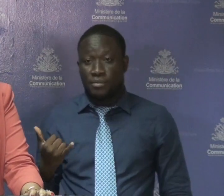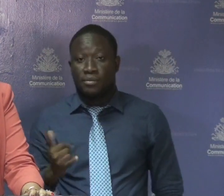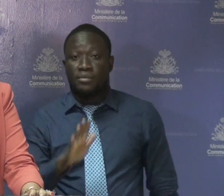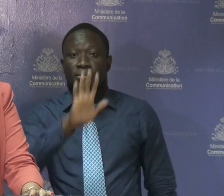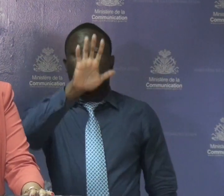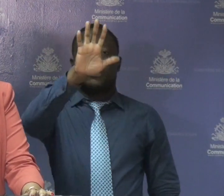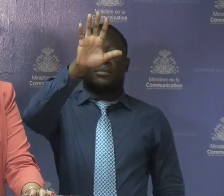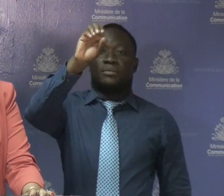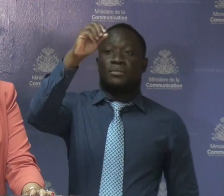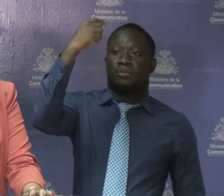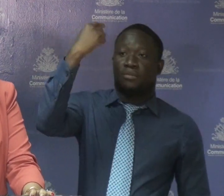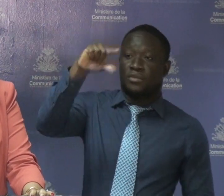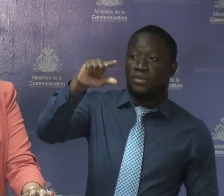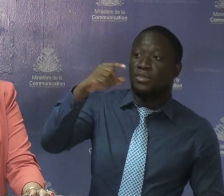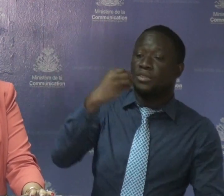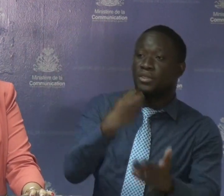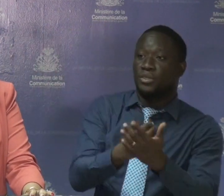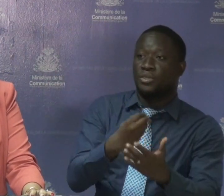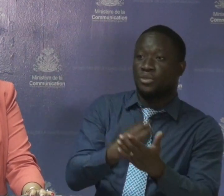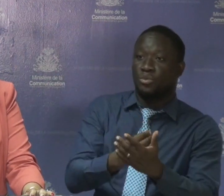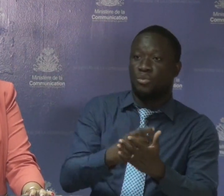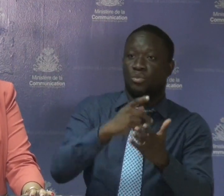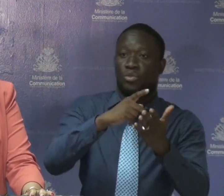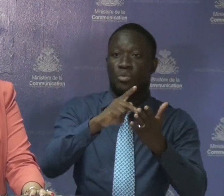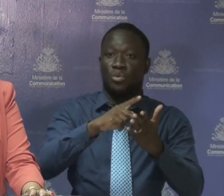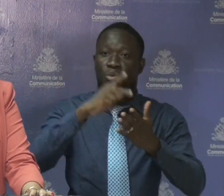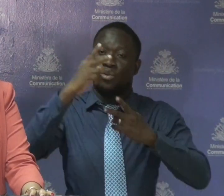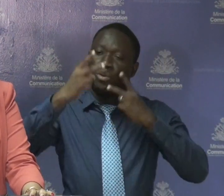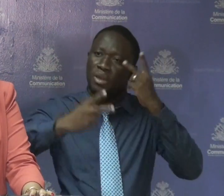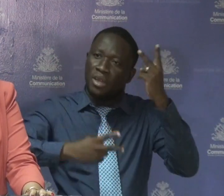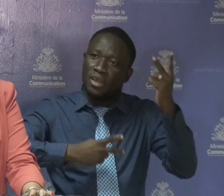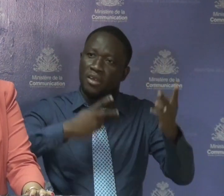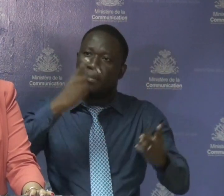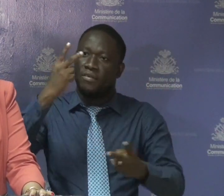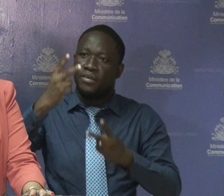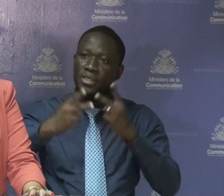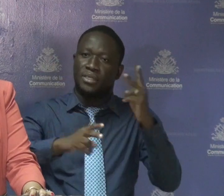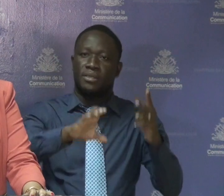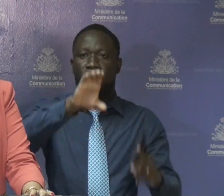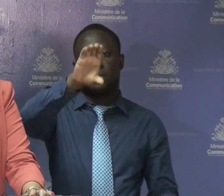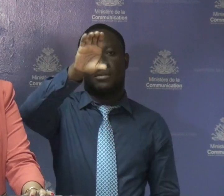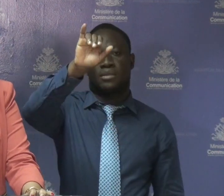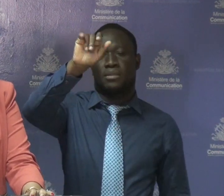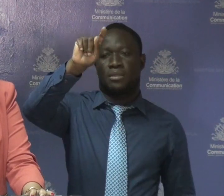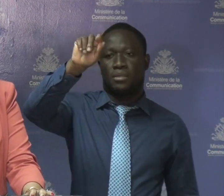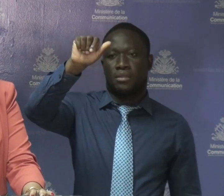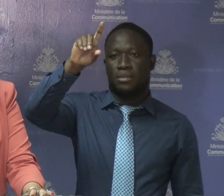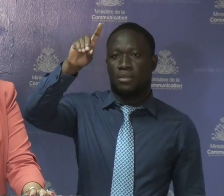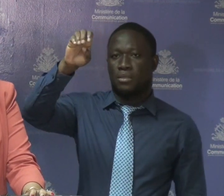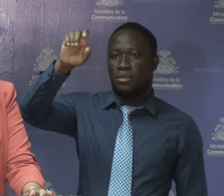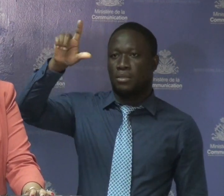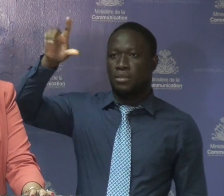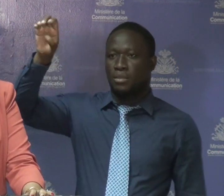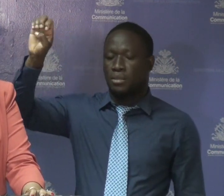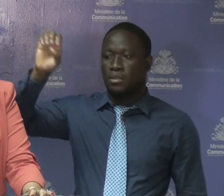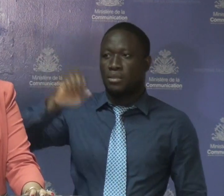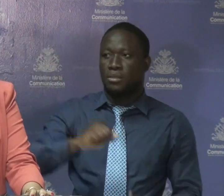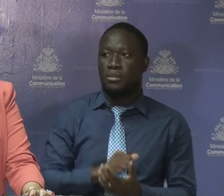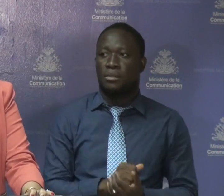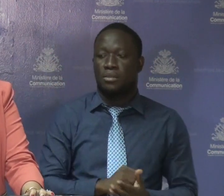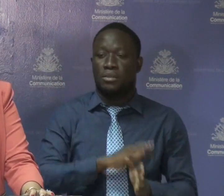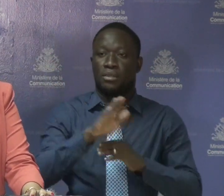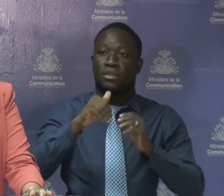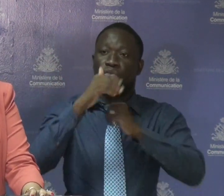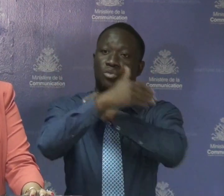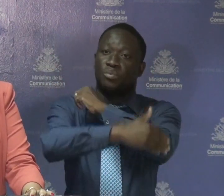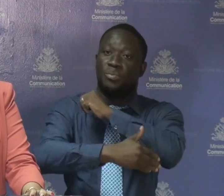50 gouttes, c'est quoi pour nous payer pour aller visiter qualité qu'aucun chaîne monument que Henri Christophe qui était pour nous. Dans tout